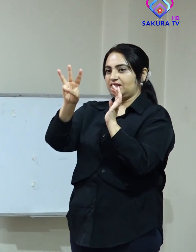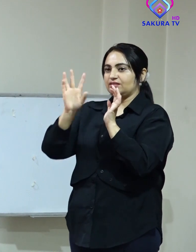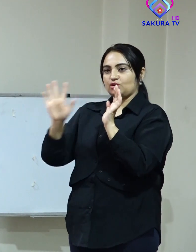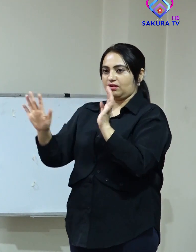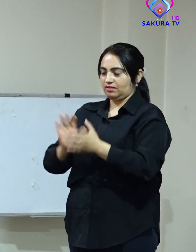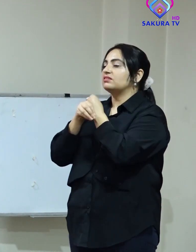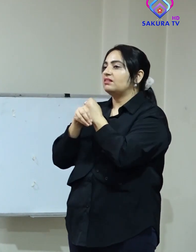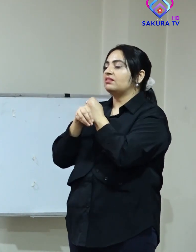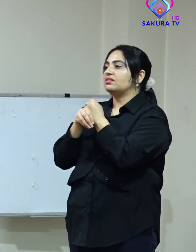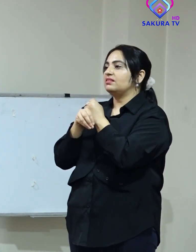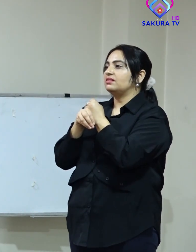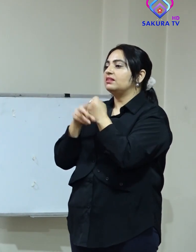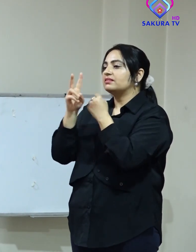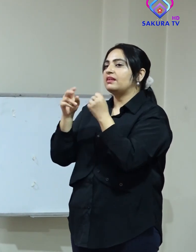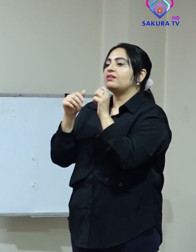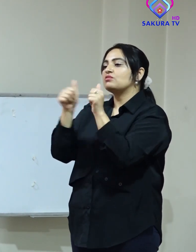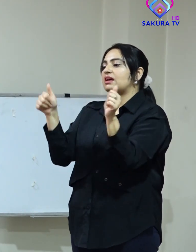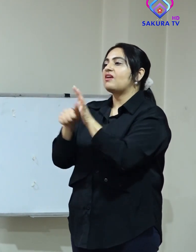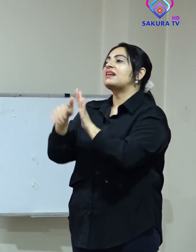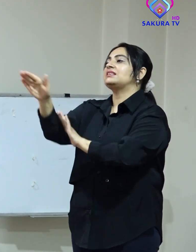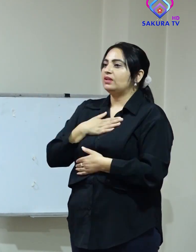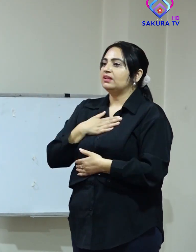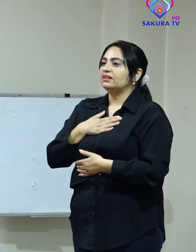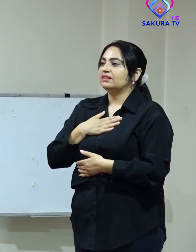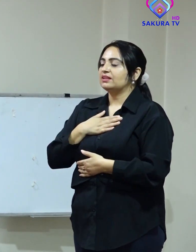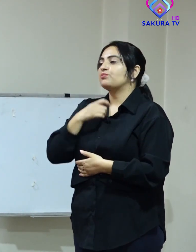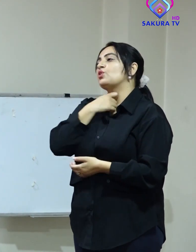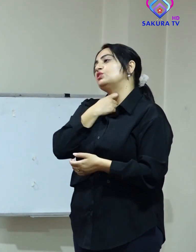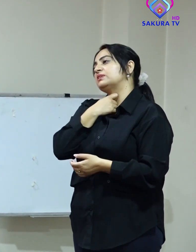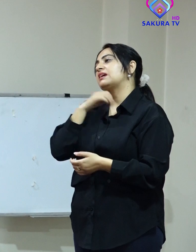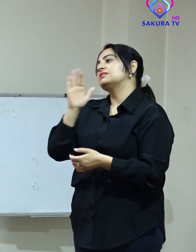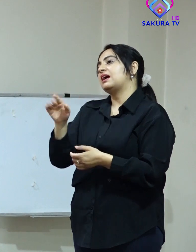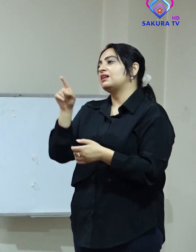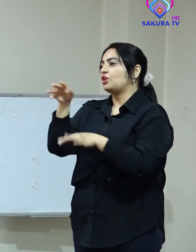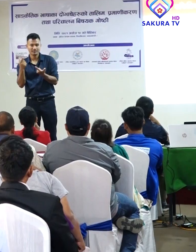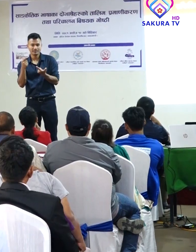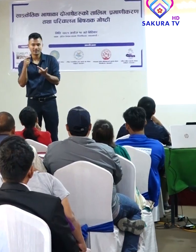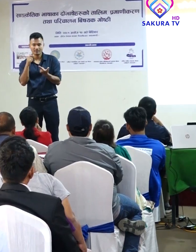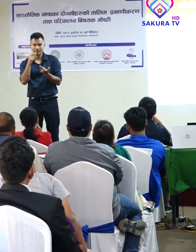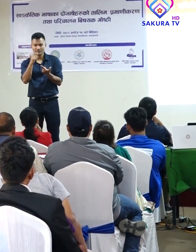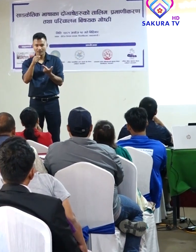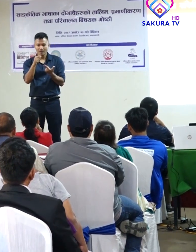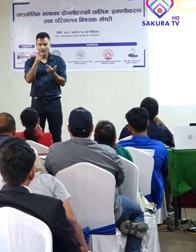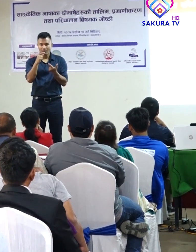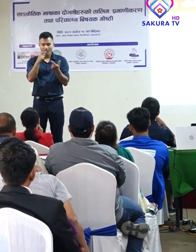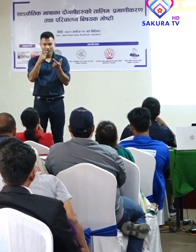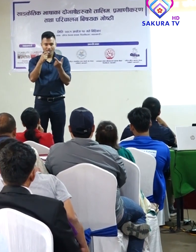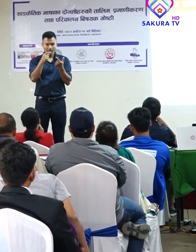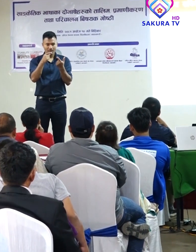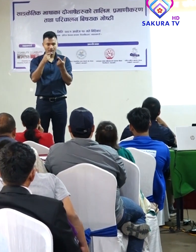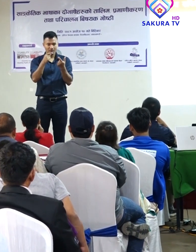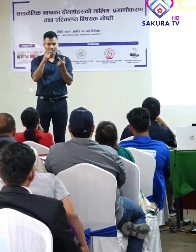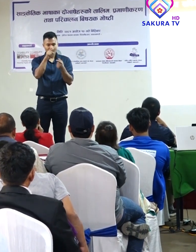त्यस अन्तर्गत अगाडि बढौँ भन्ने चाहिँ मेरो प्रतिबद्धता छ तपाईँहरूसँग। कार्यक्रममा राष्ट्रिय समावेशी आयोगका